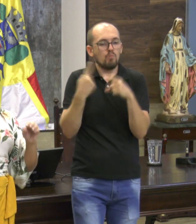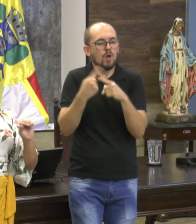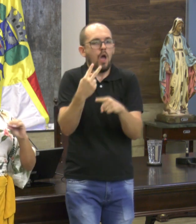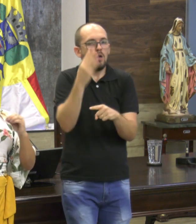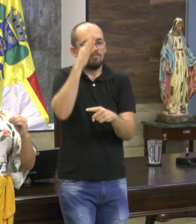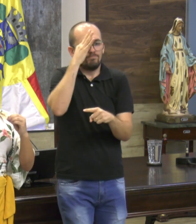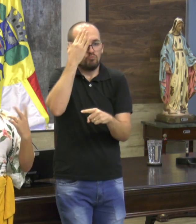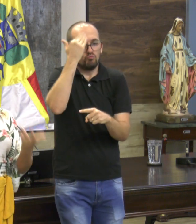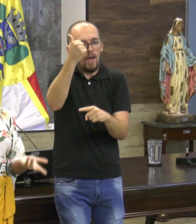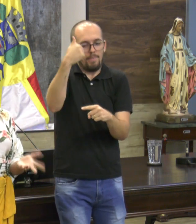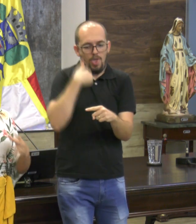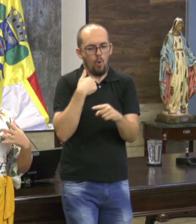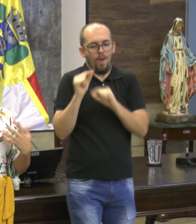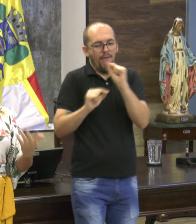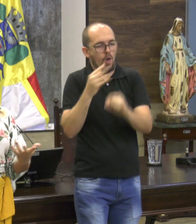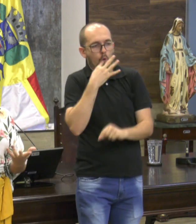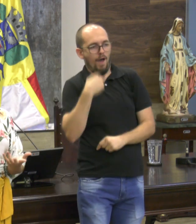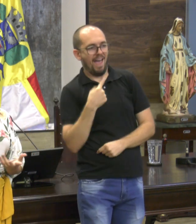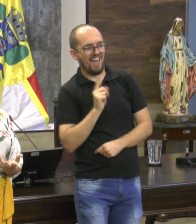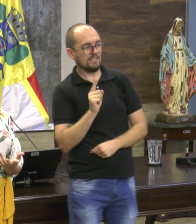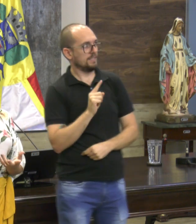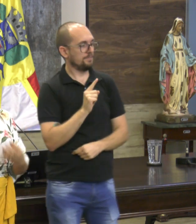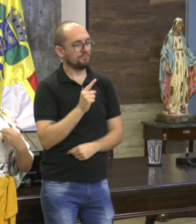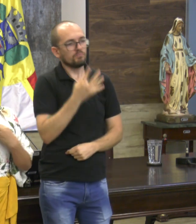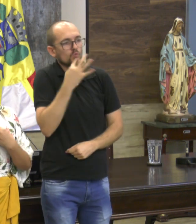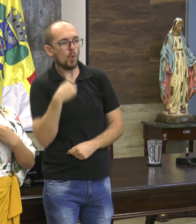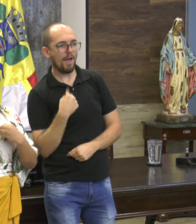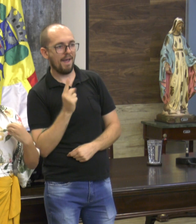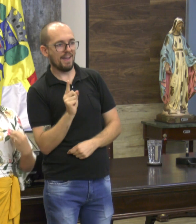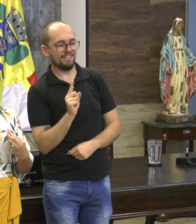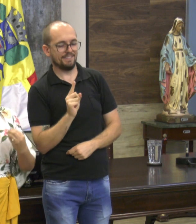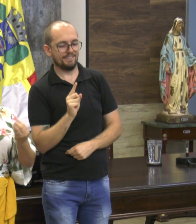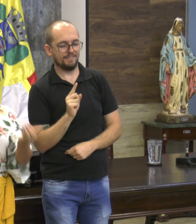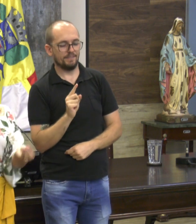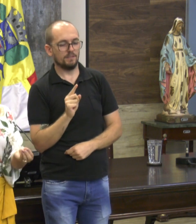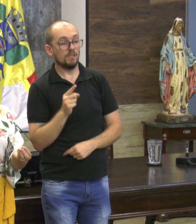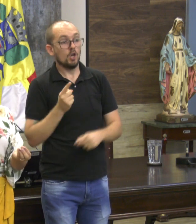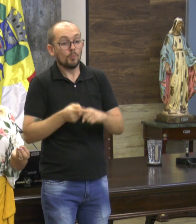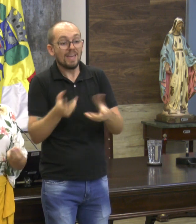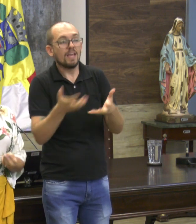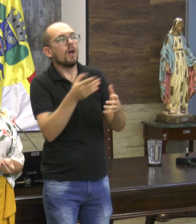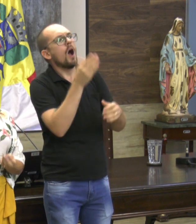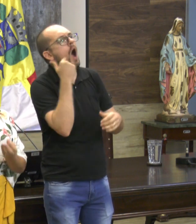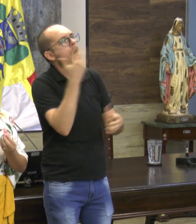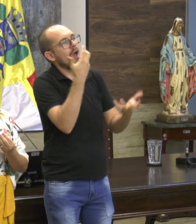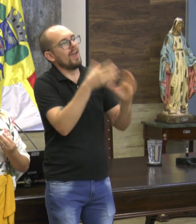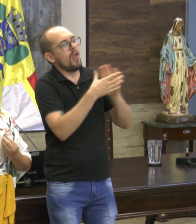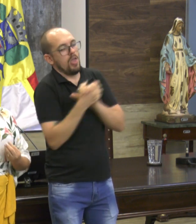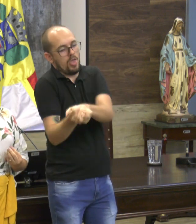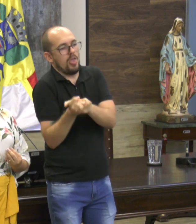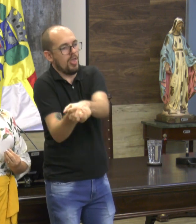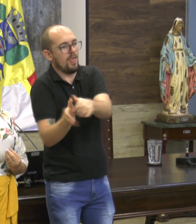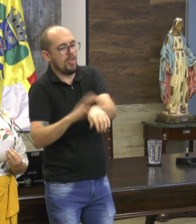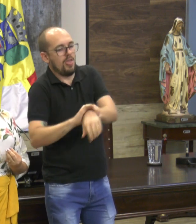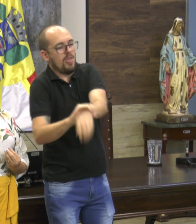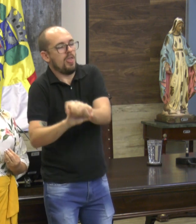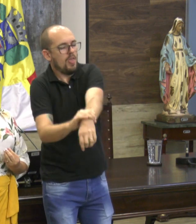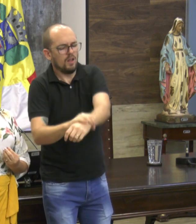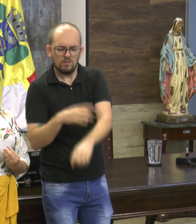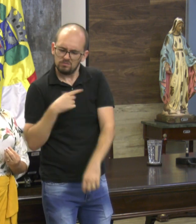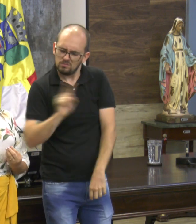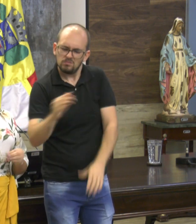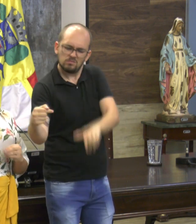Gustavo teve esse comportamento de defesa. Ele estava me dizendo que queria ir para casa e eu dizia que ele viesse para a